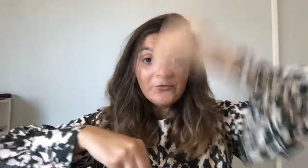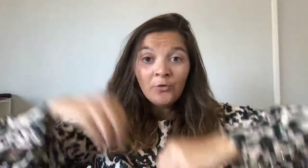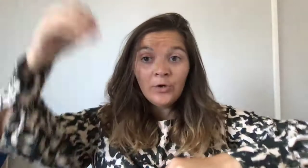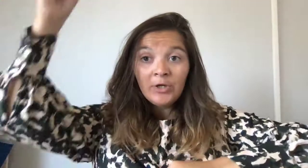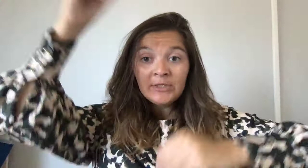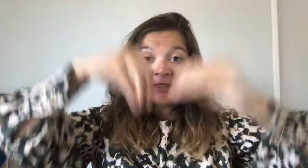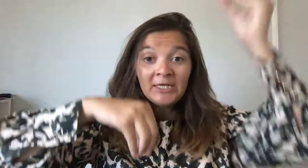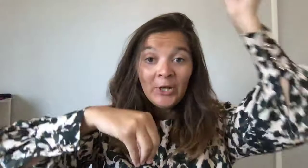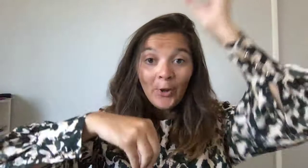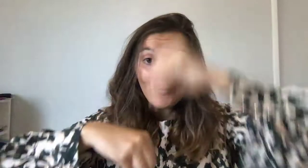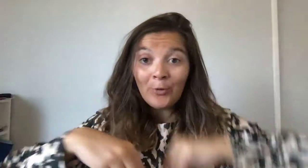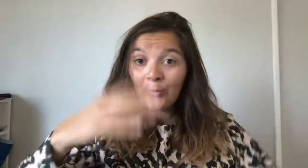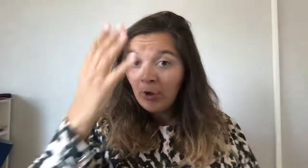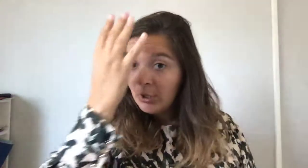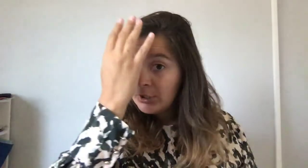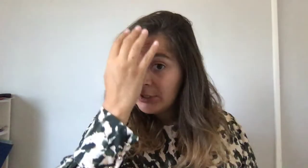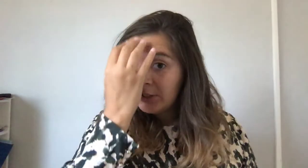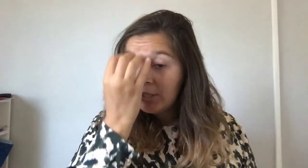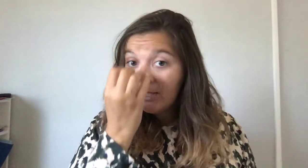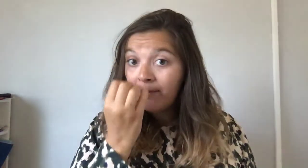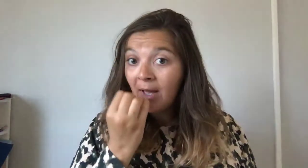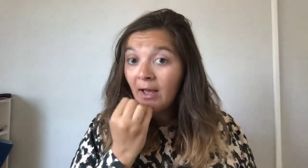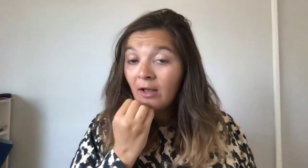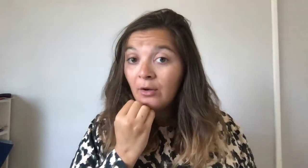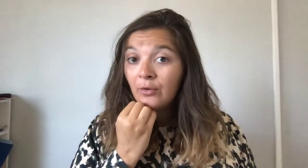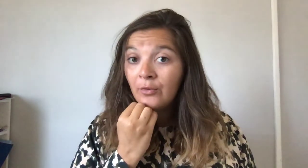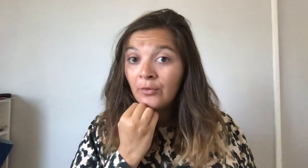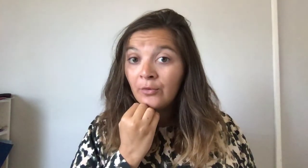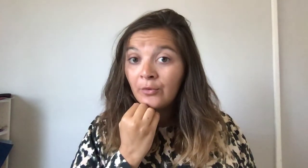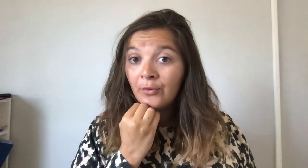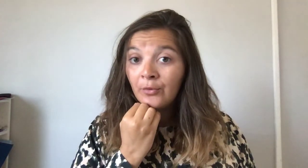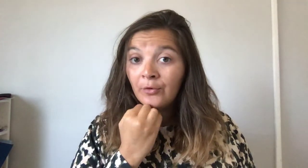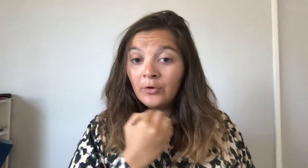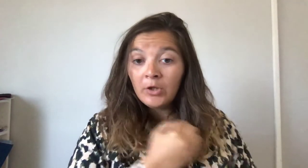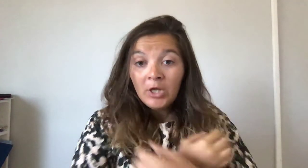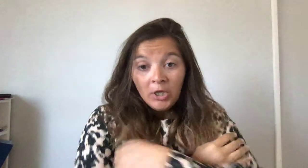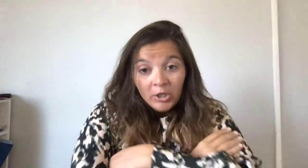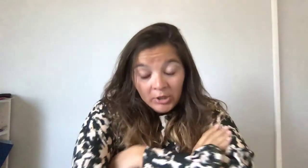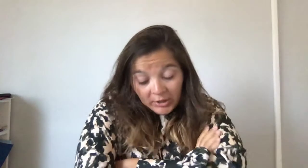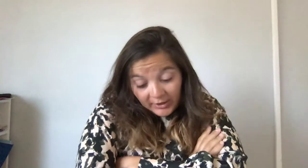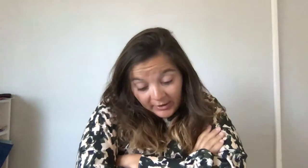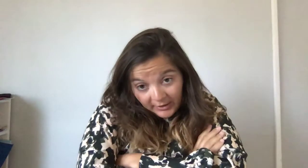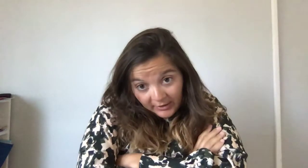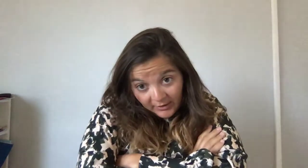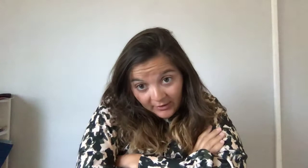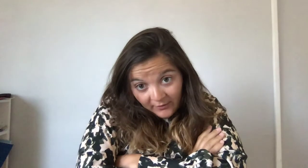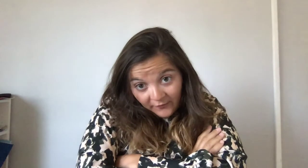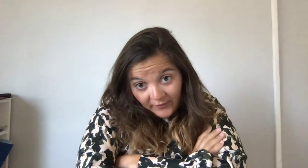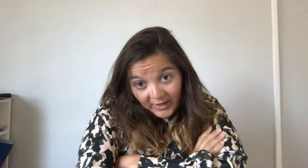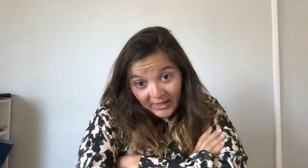aussitôt qu'il pleut, il est malheureux. Il fait